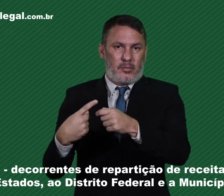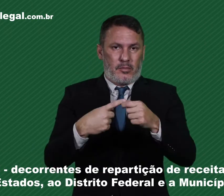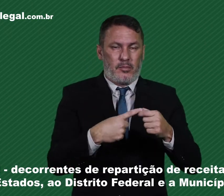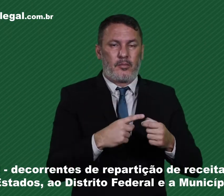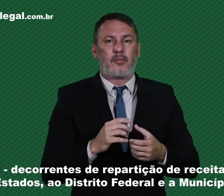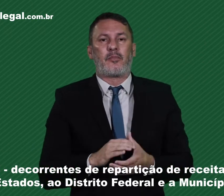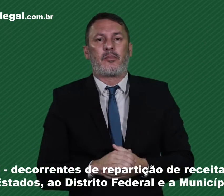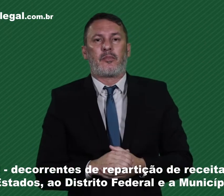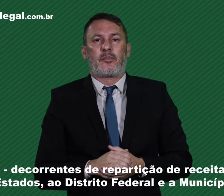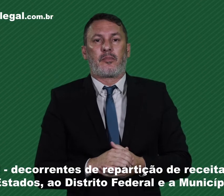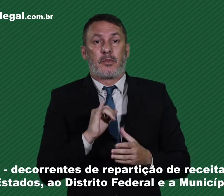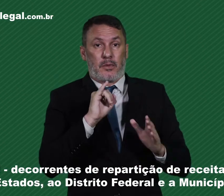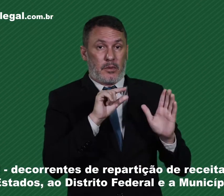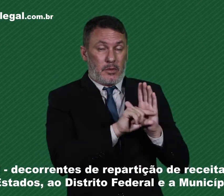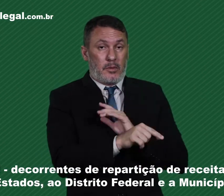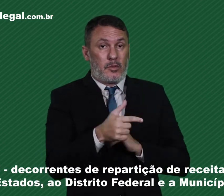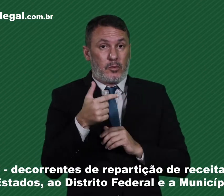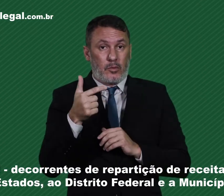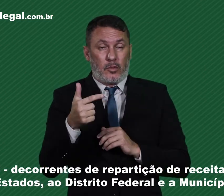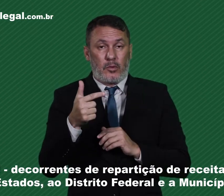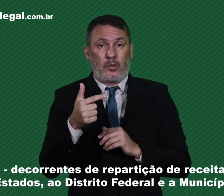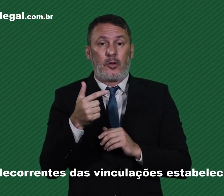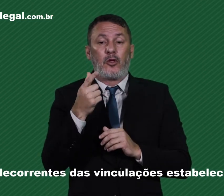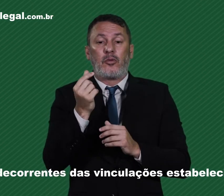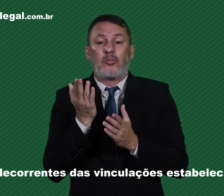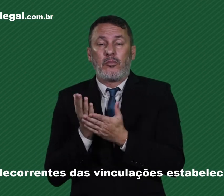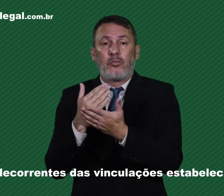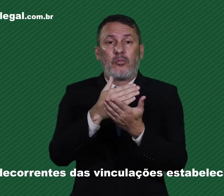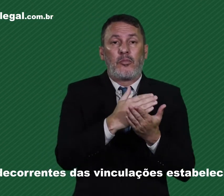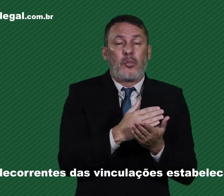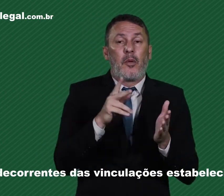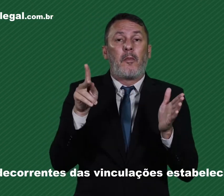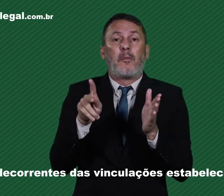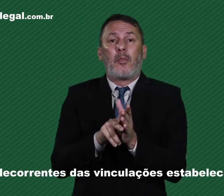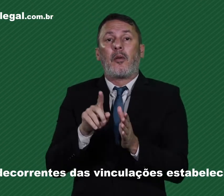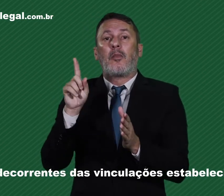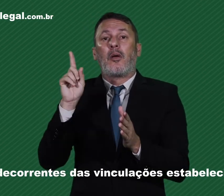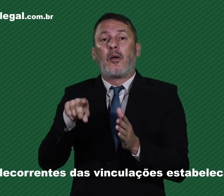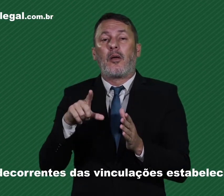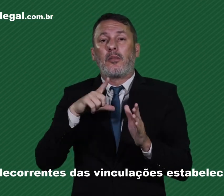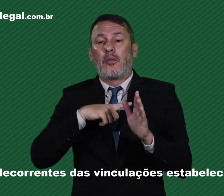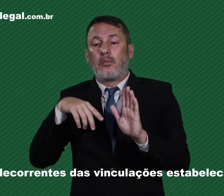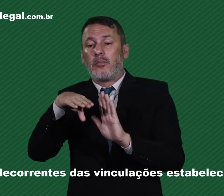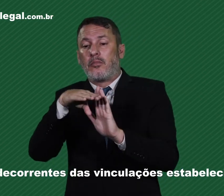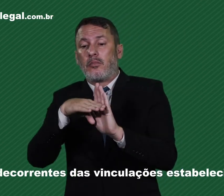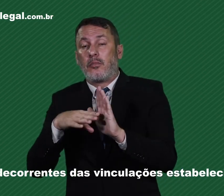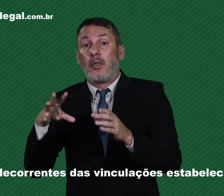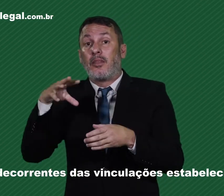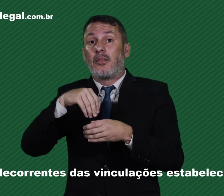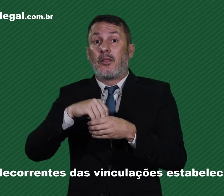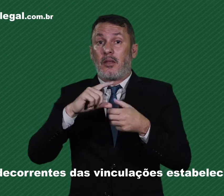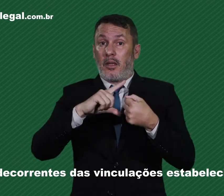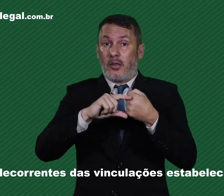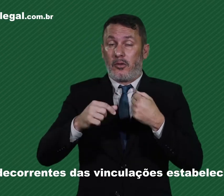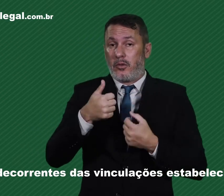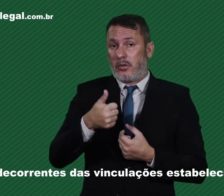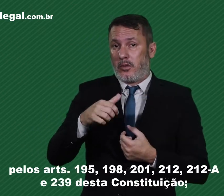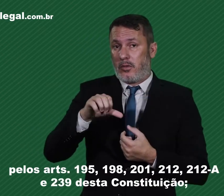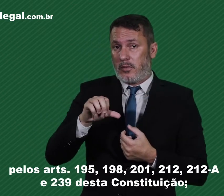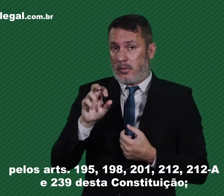ao Distrito Federal e aos municípios inciso 2 decorrentes das vinculações estabelecidas